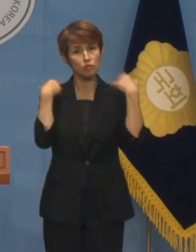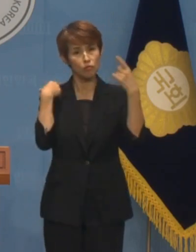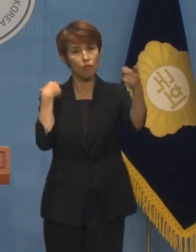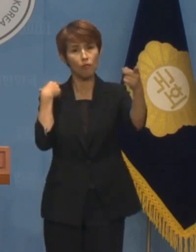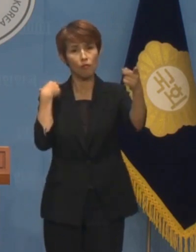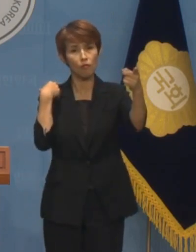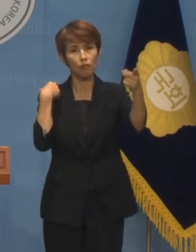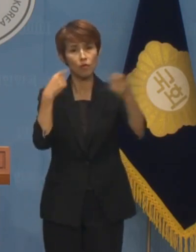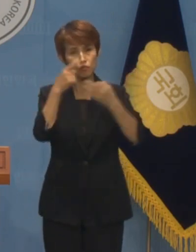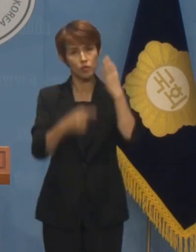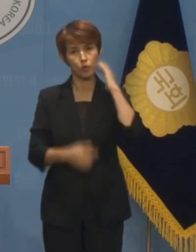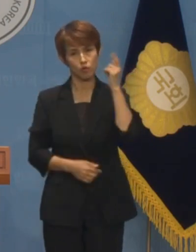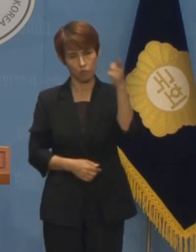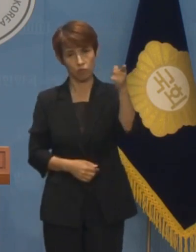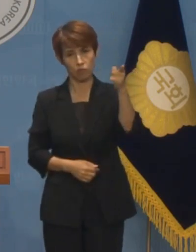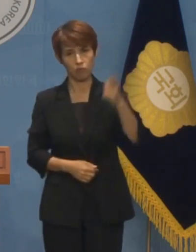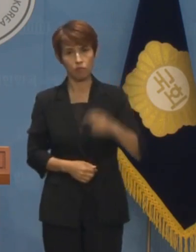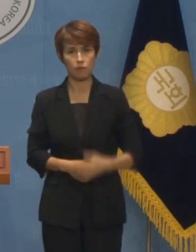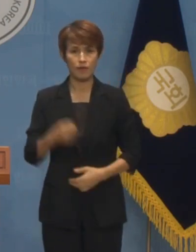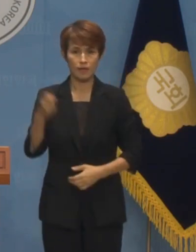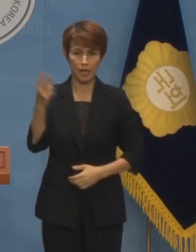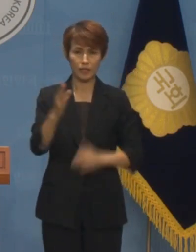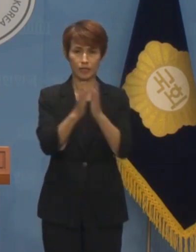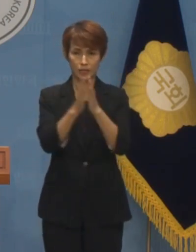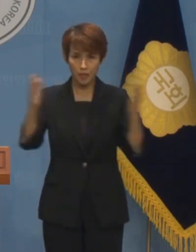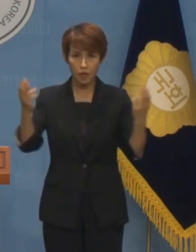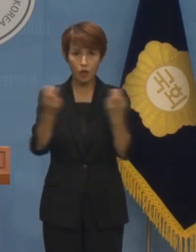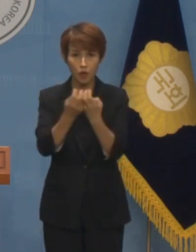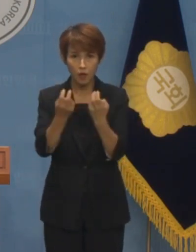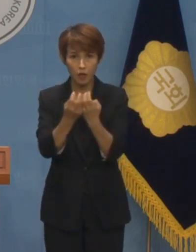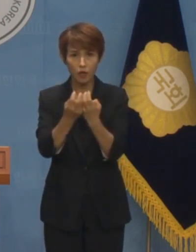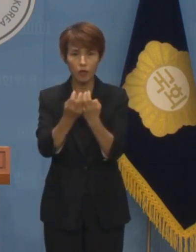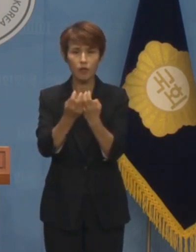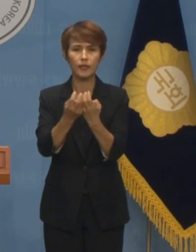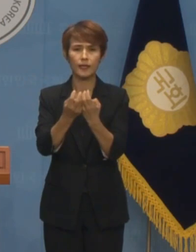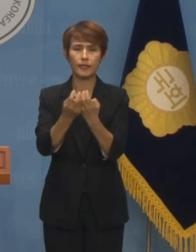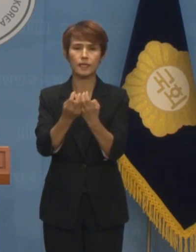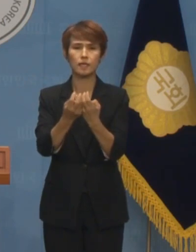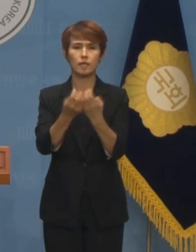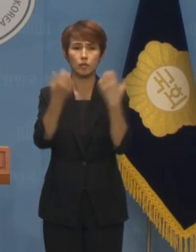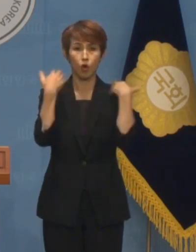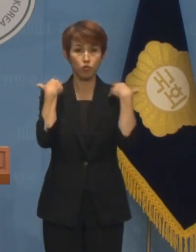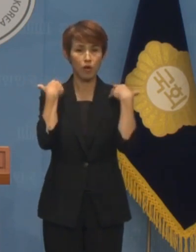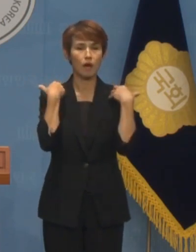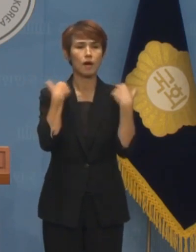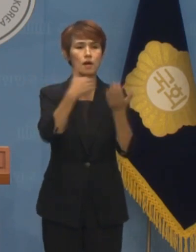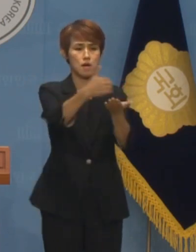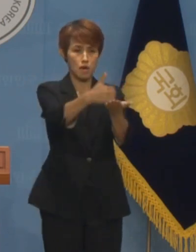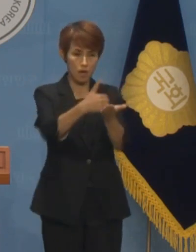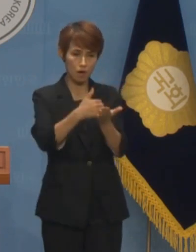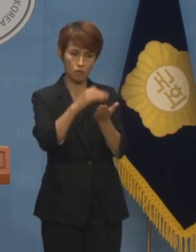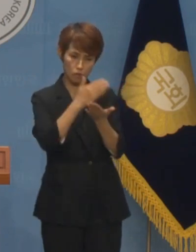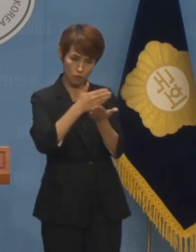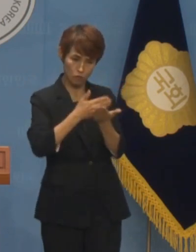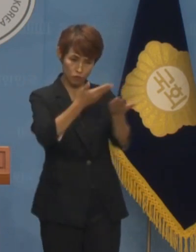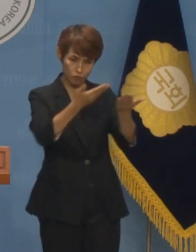대통령입니다. 다시 시작하기 위해서는 정부가 안을 가져오는 게 당연한